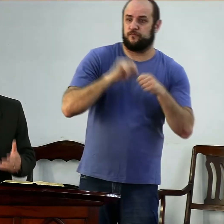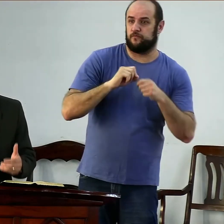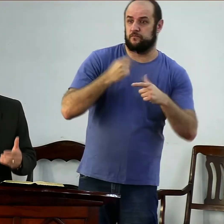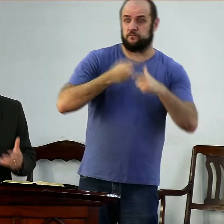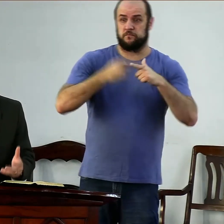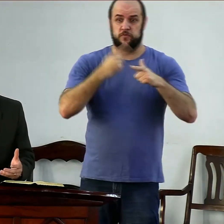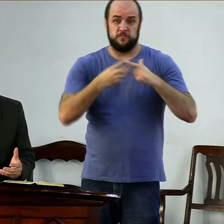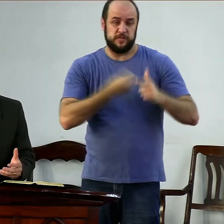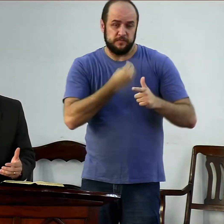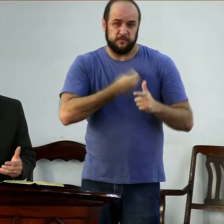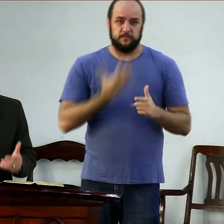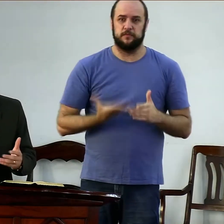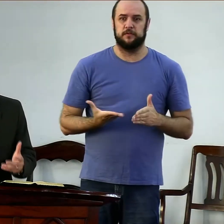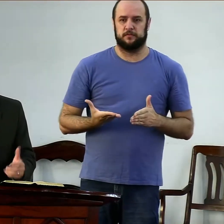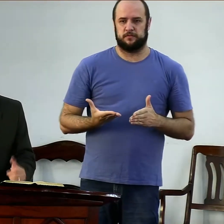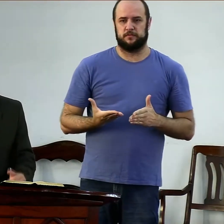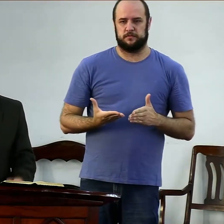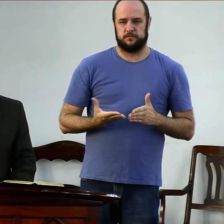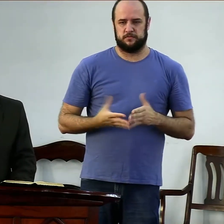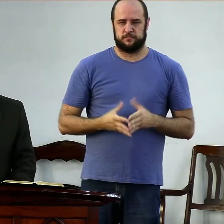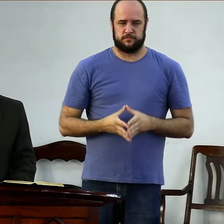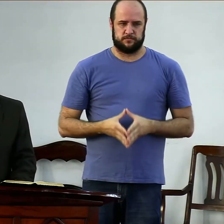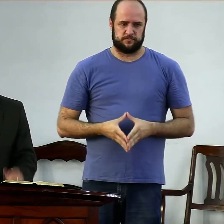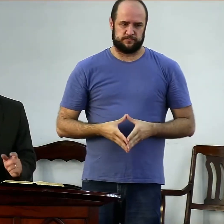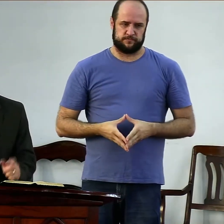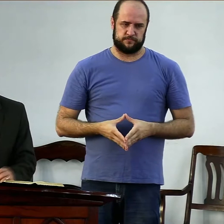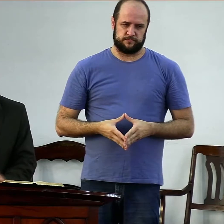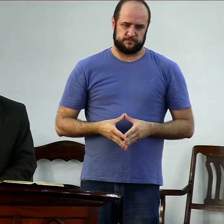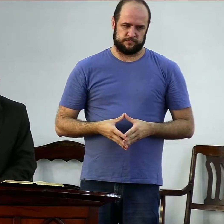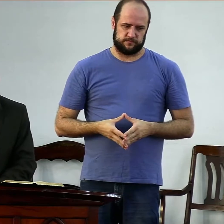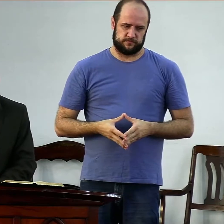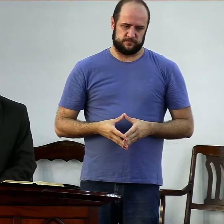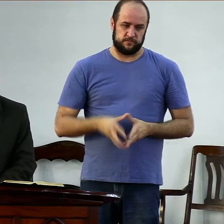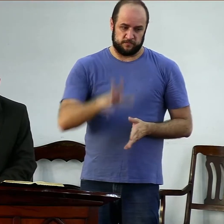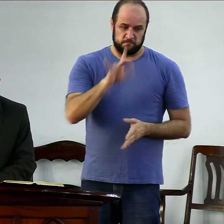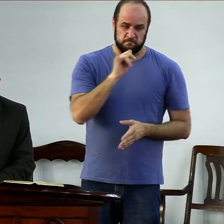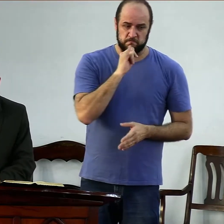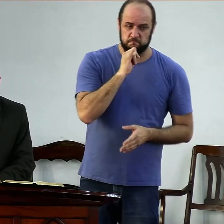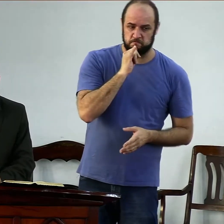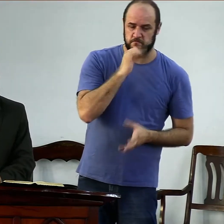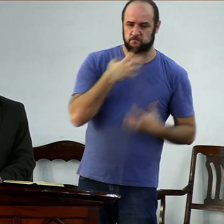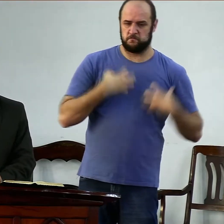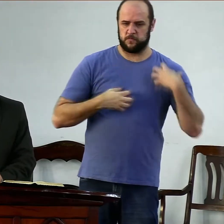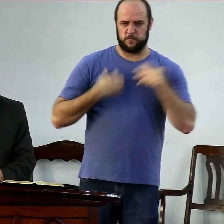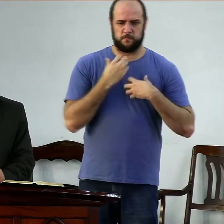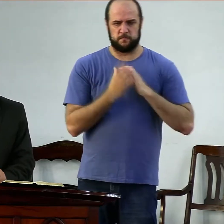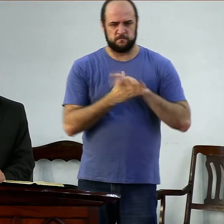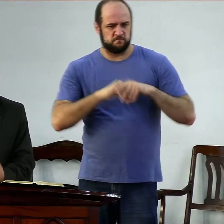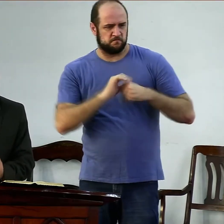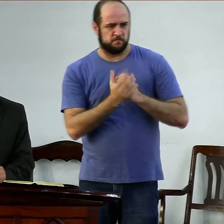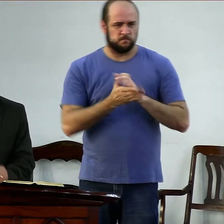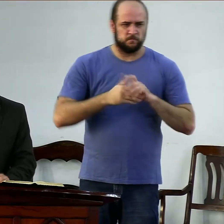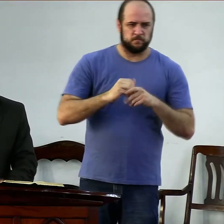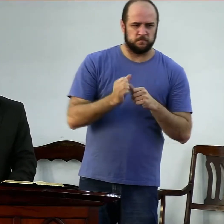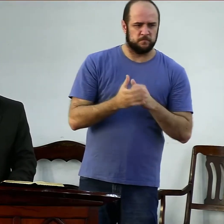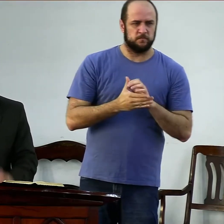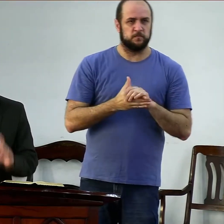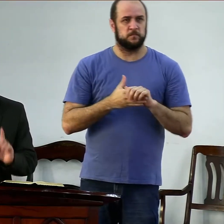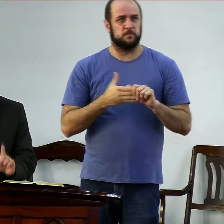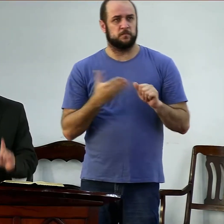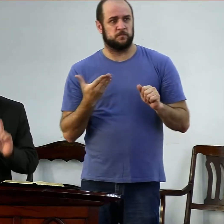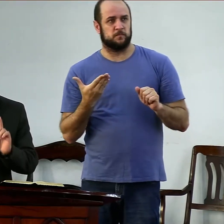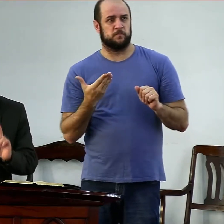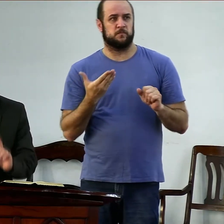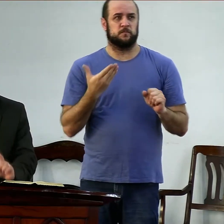ansiedade gera em nós outros pecados. Como, por exemplo, a ansiedade, ela está ligada diretamente